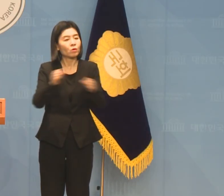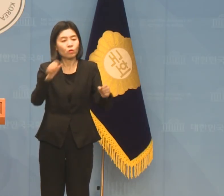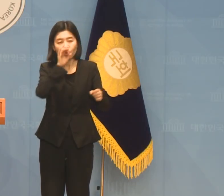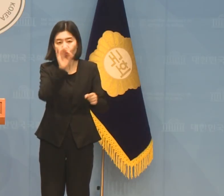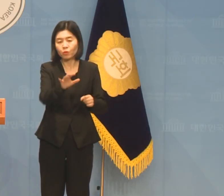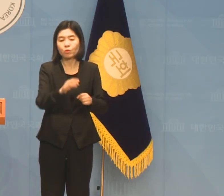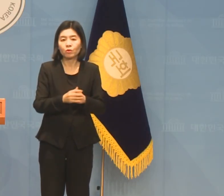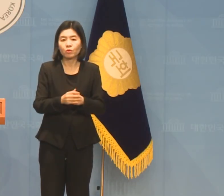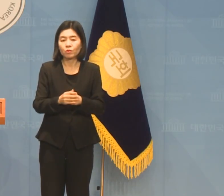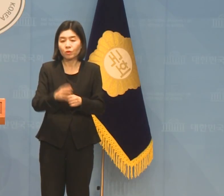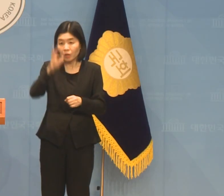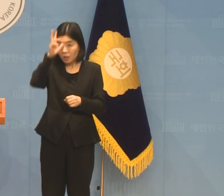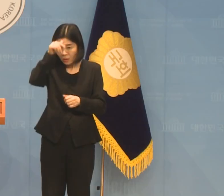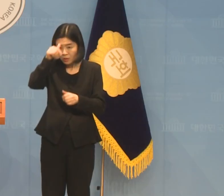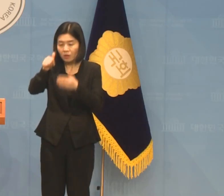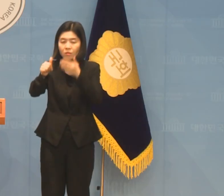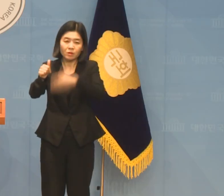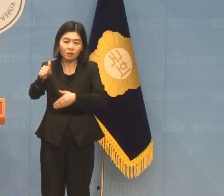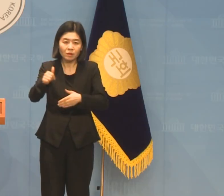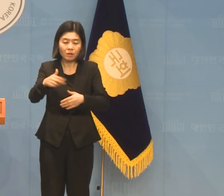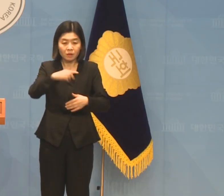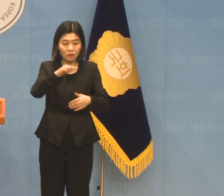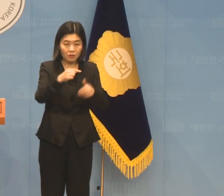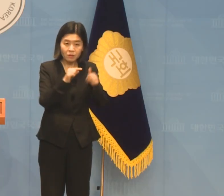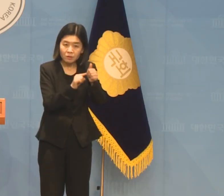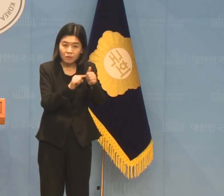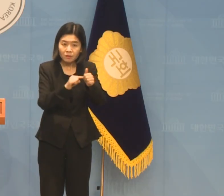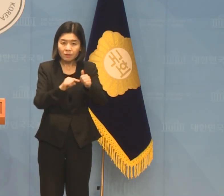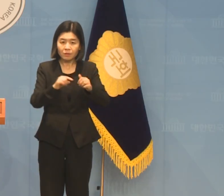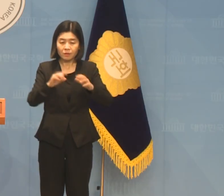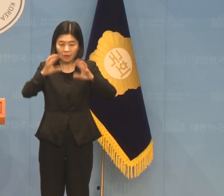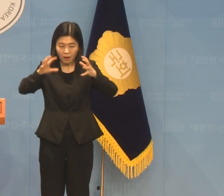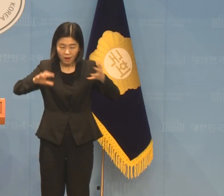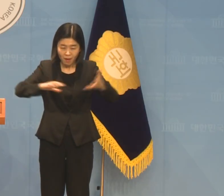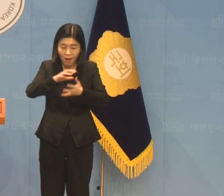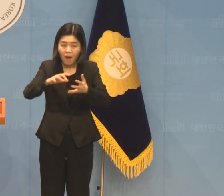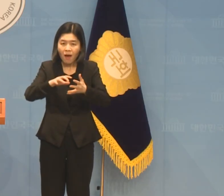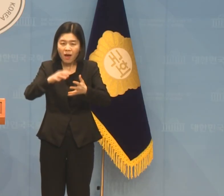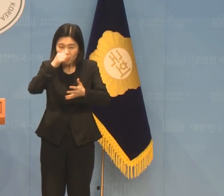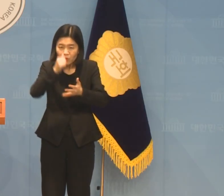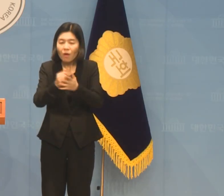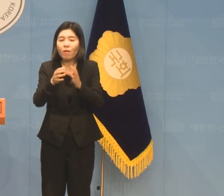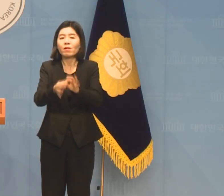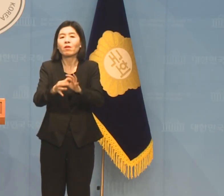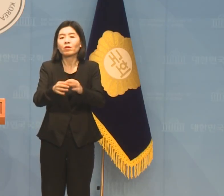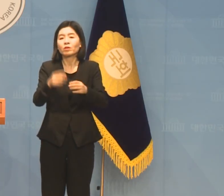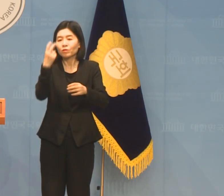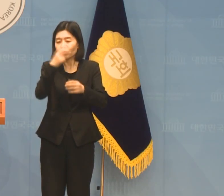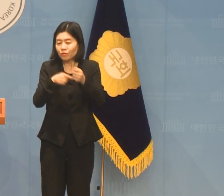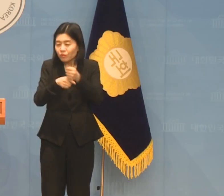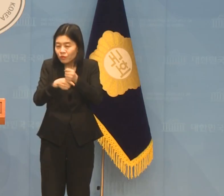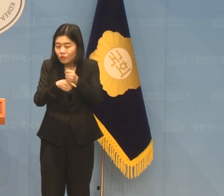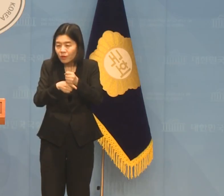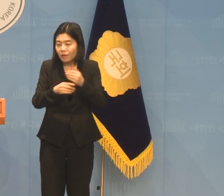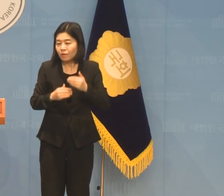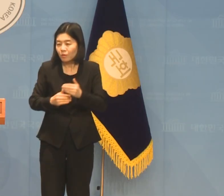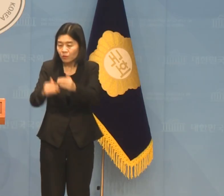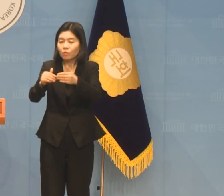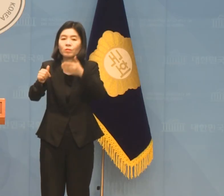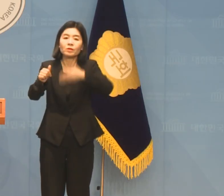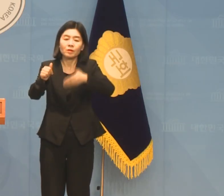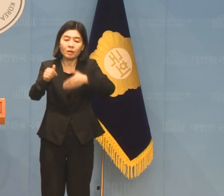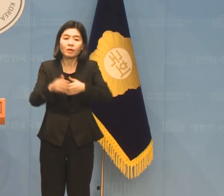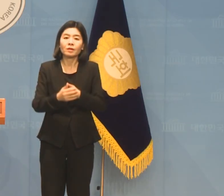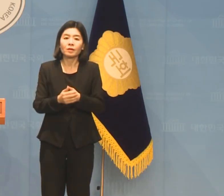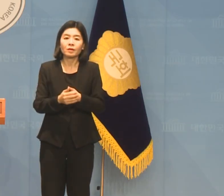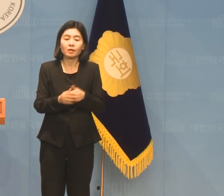경찰은 전광훈 목사의 내란 선전 혐의에 대한 수사의 속도를 내기 바랍니다.